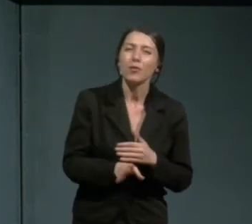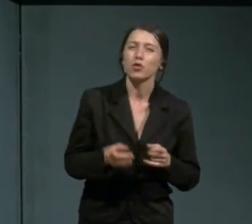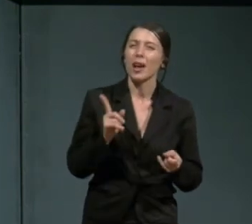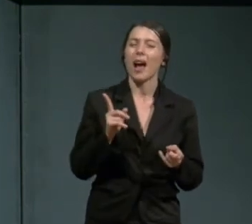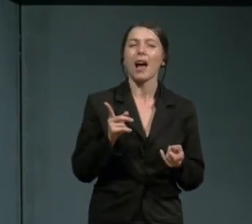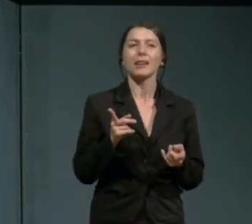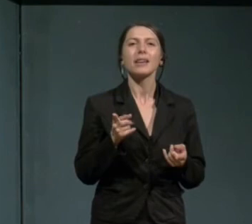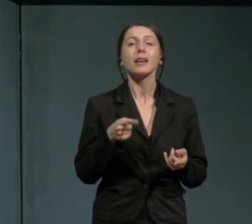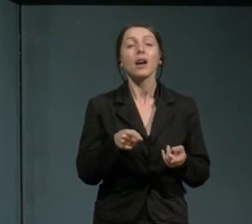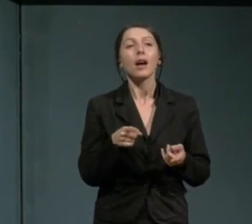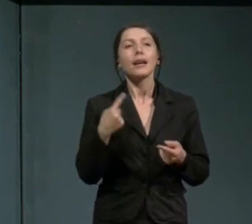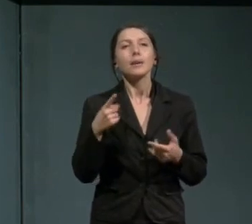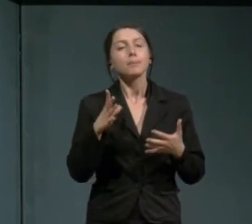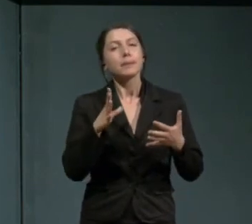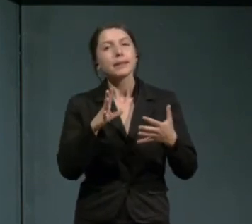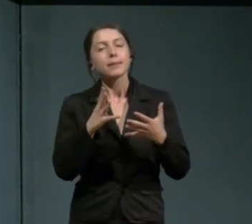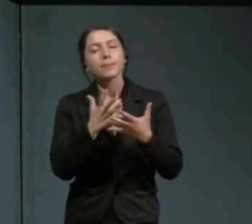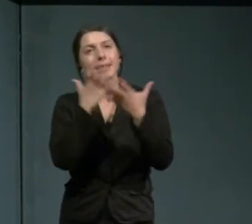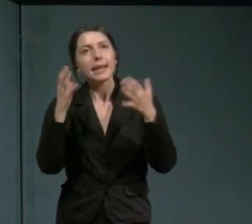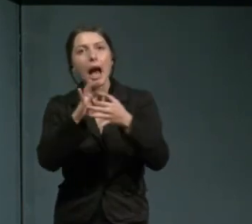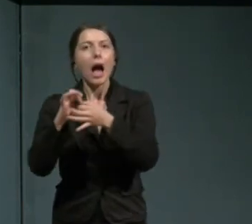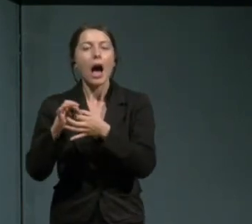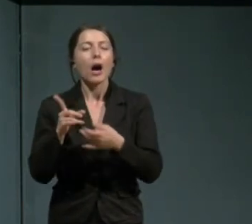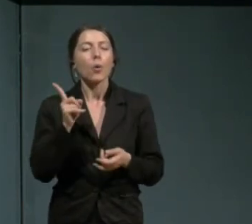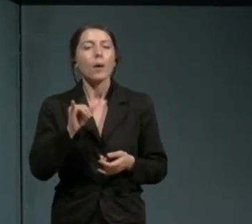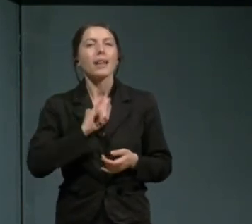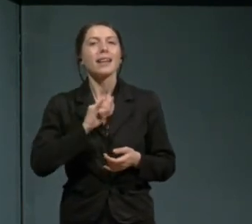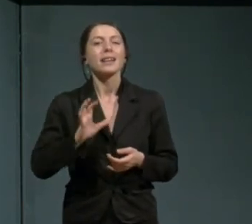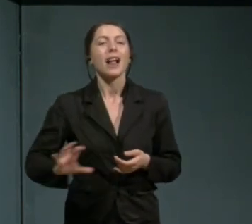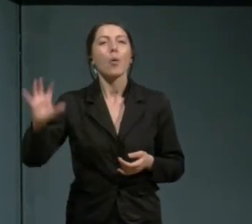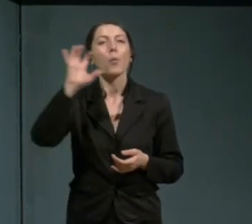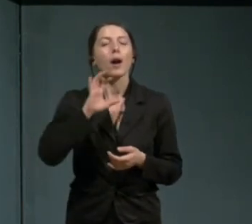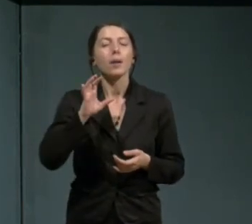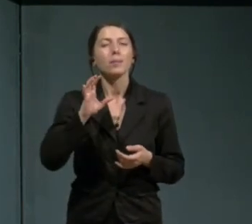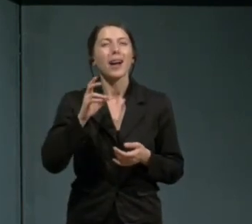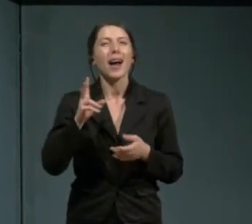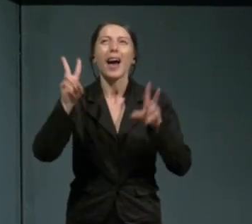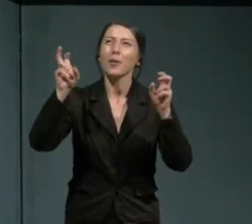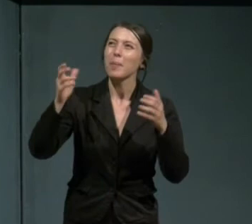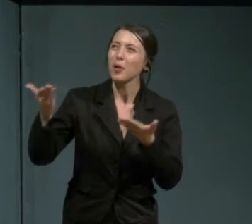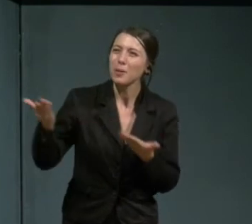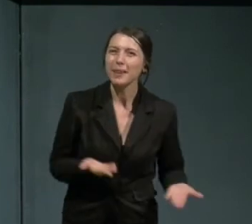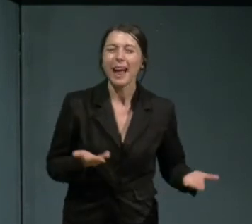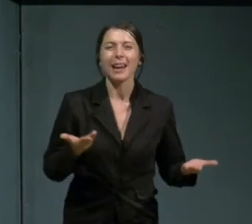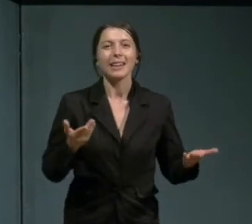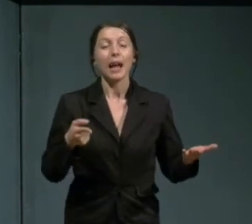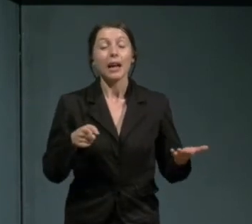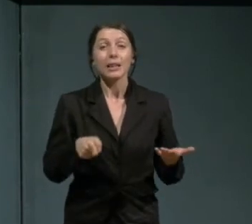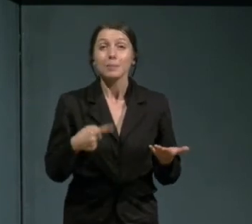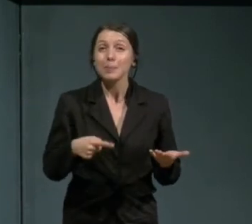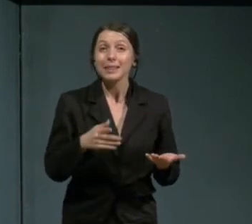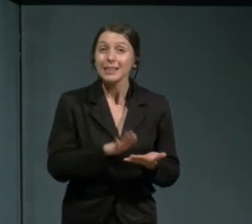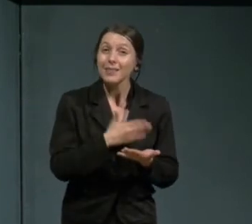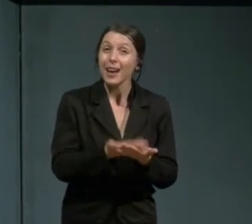strettamente collegata all identità europea la questione dell'ospitalità è un valore